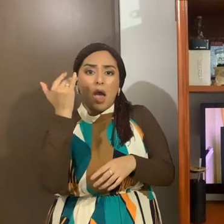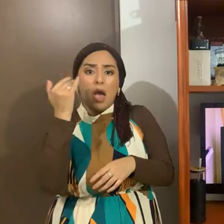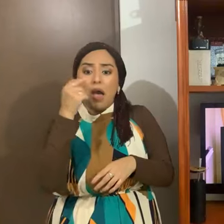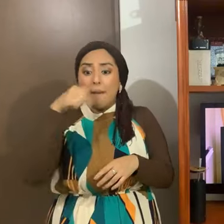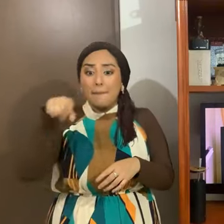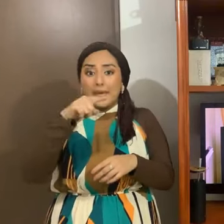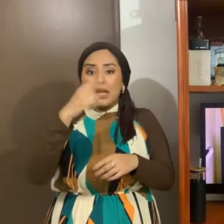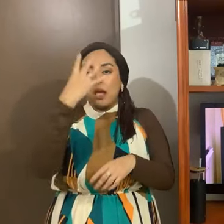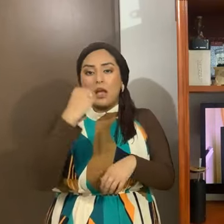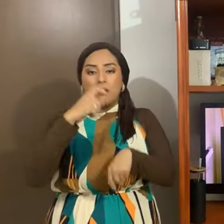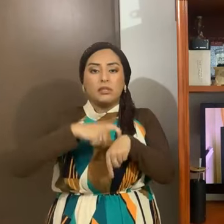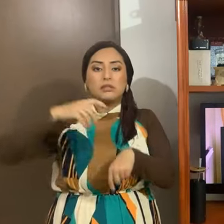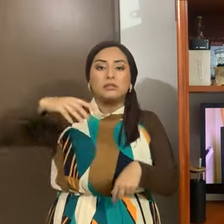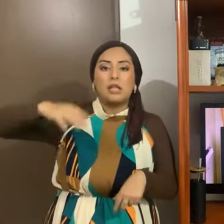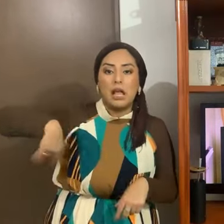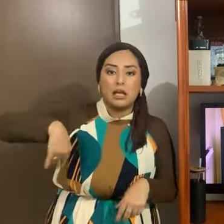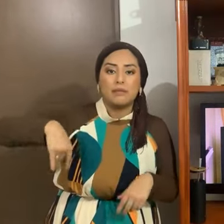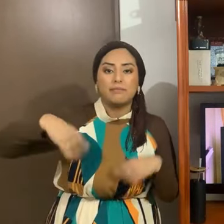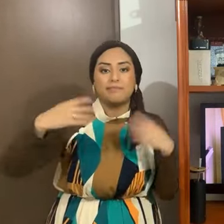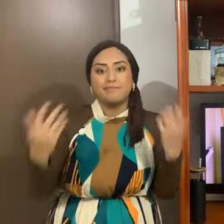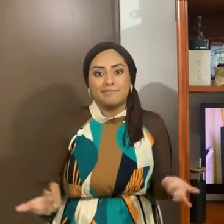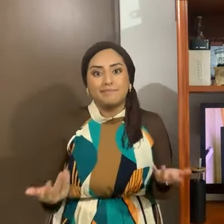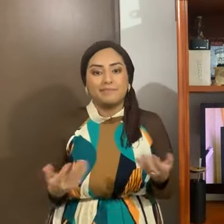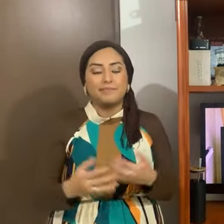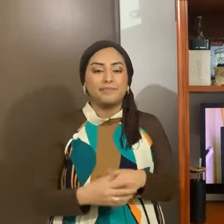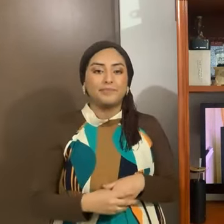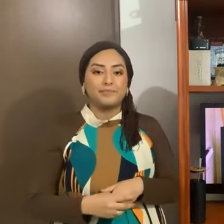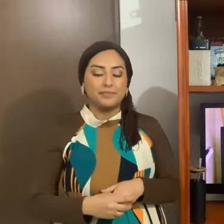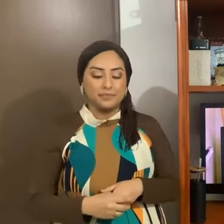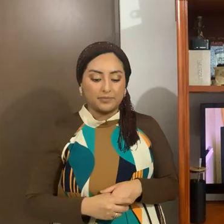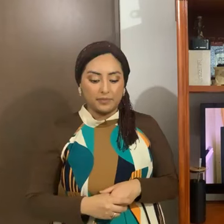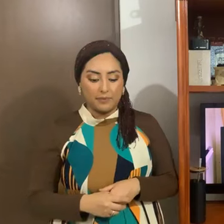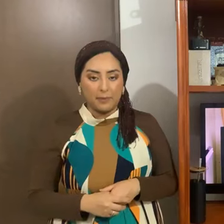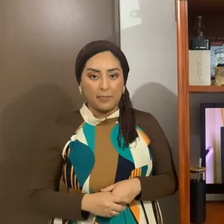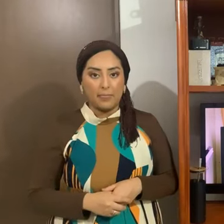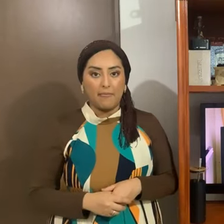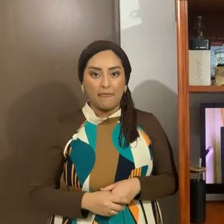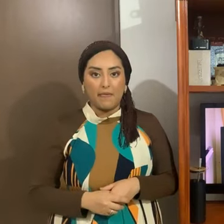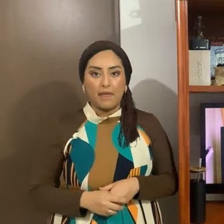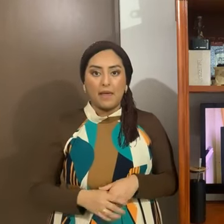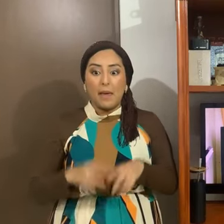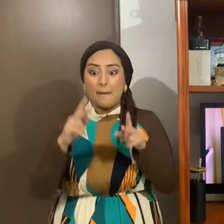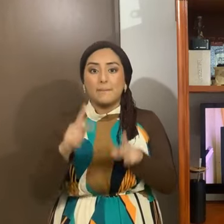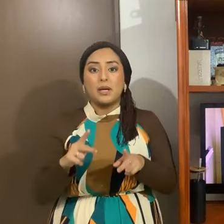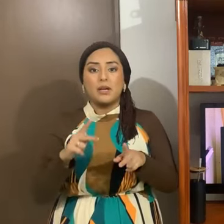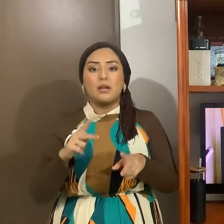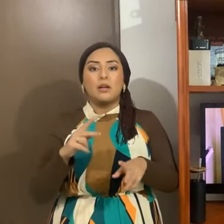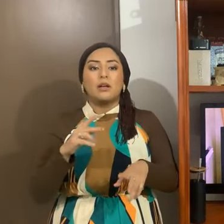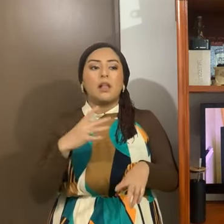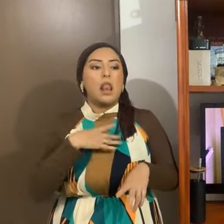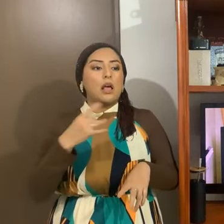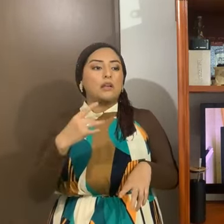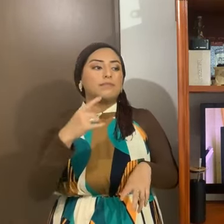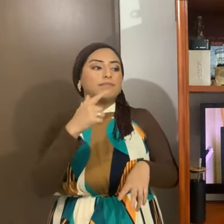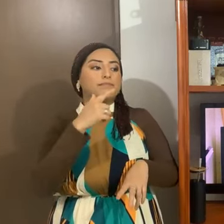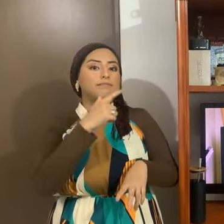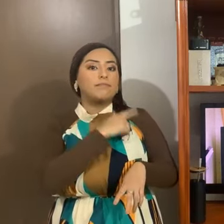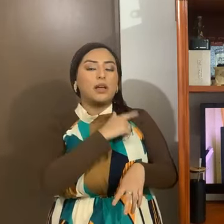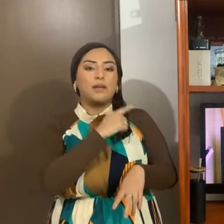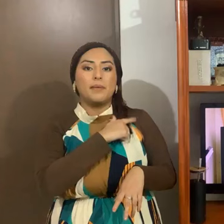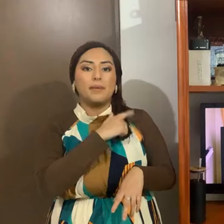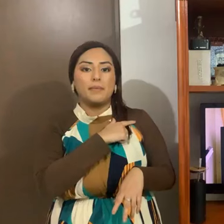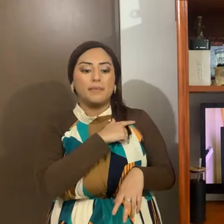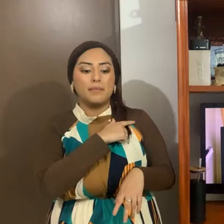por el hecho de dormirse tarde, como lo vimos aquí en Levítico 18, por ser ociosos, sí, en Josué,